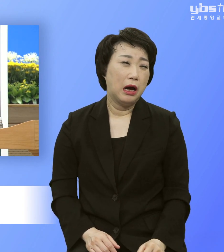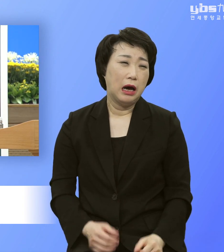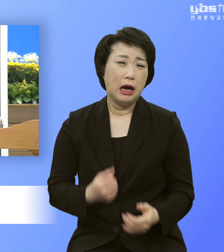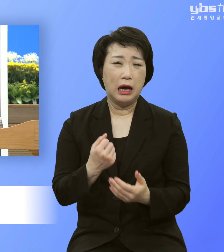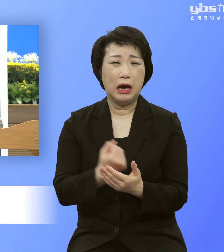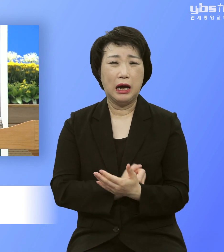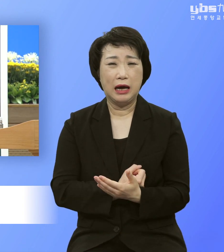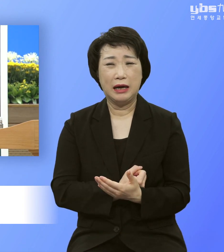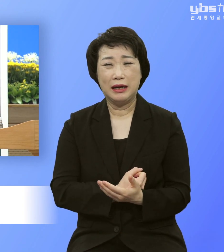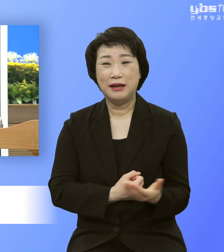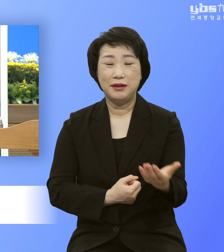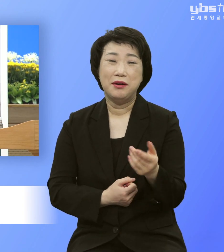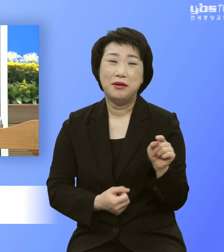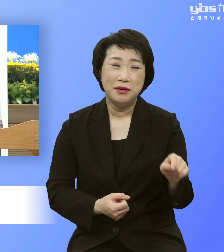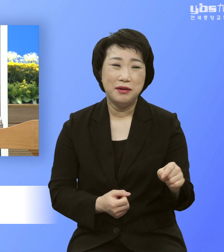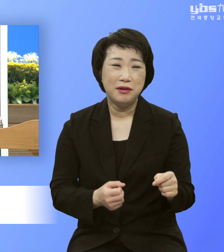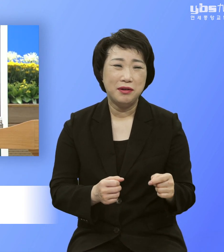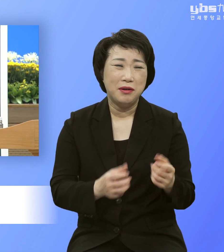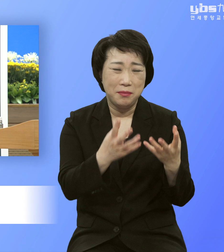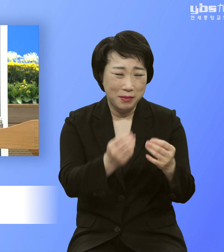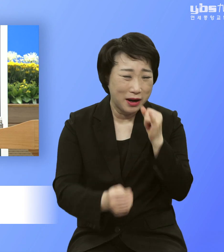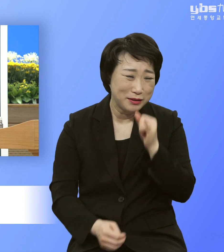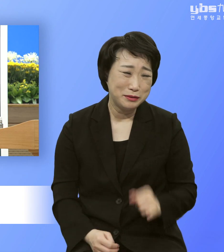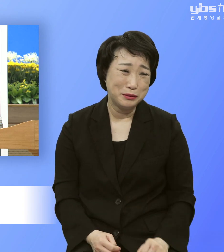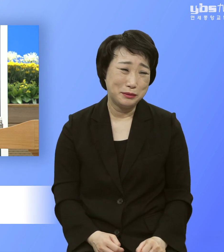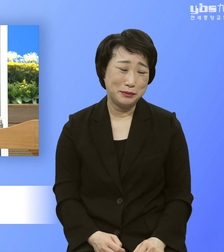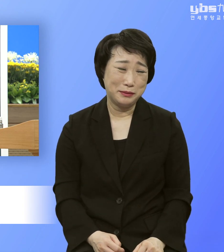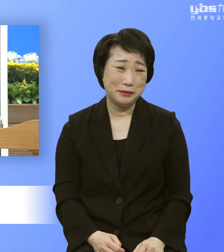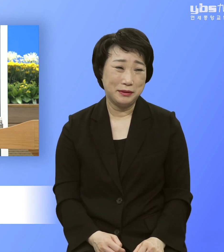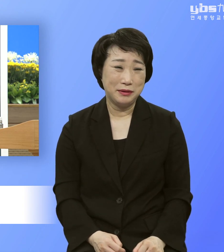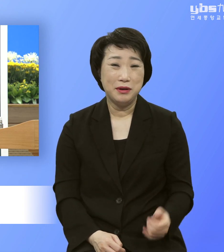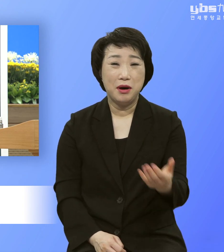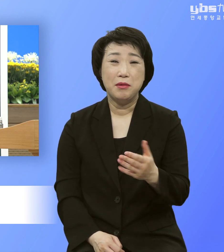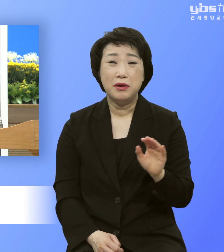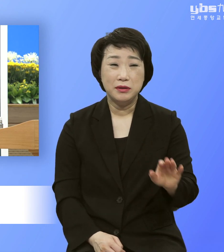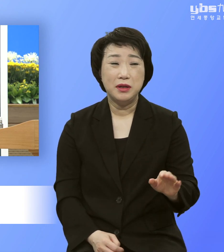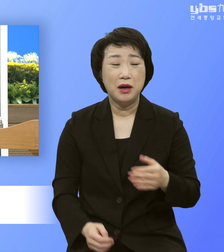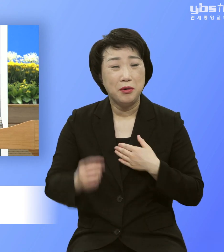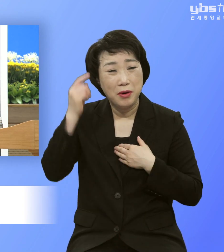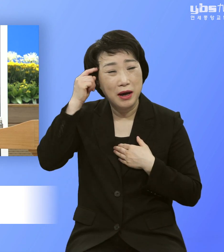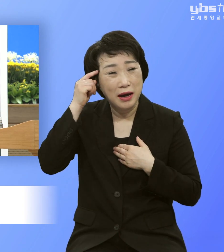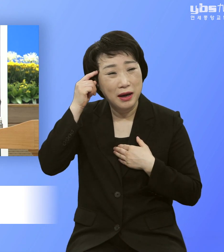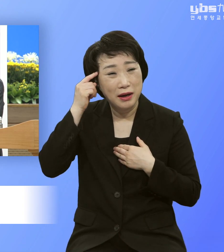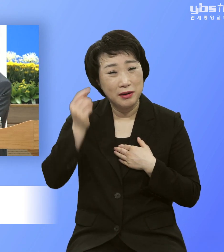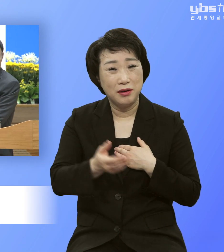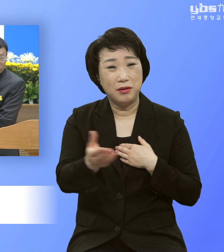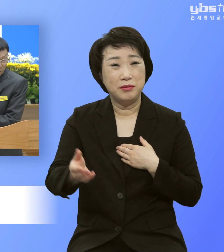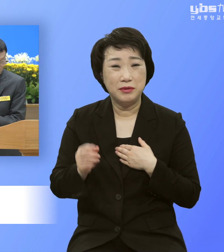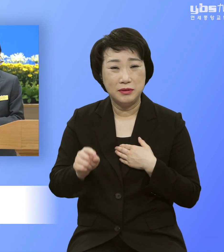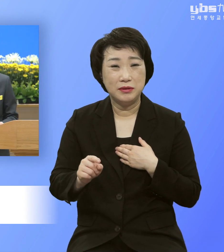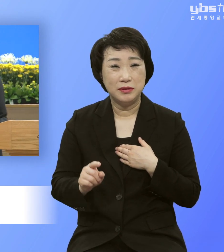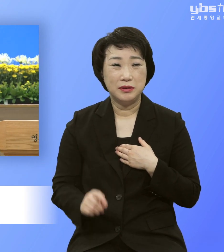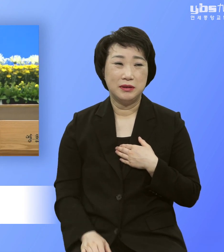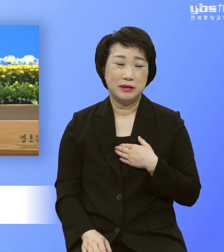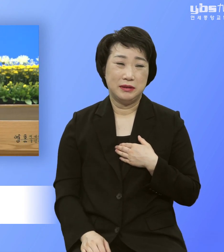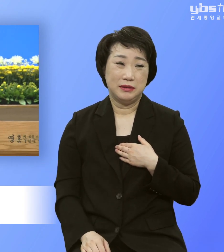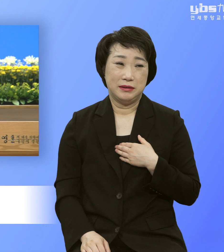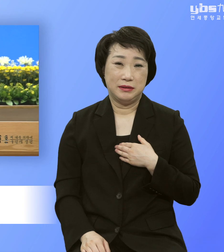되느냐? 이런 사람 정말. 근데 왜 그럴까? 응?